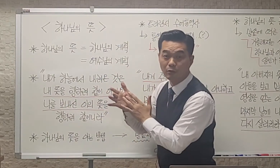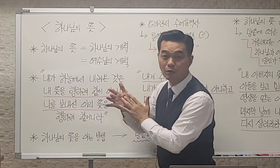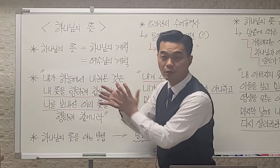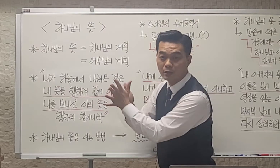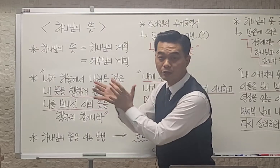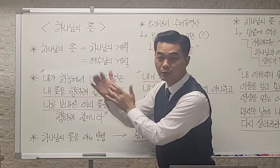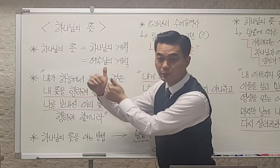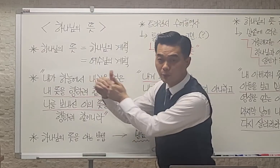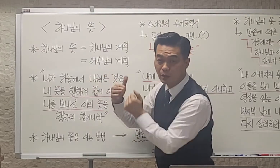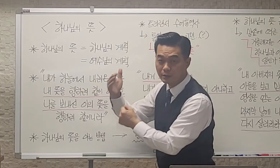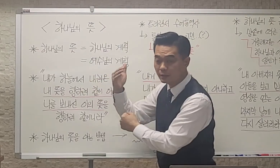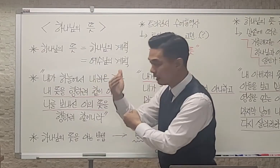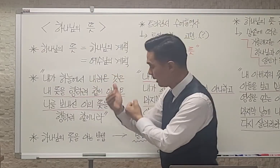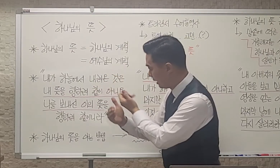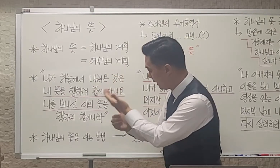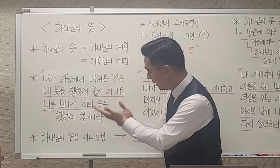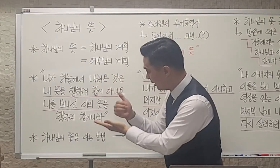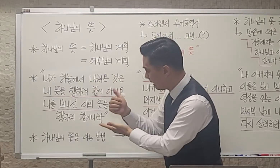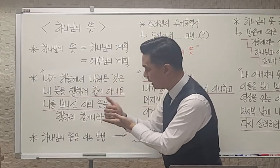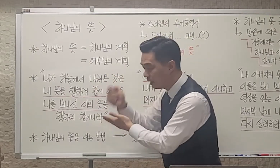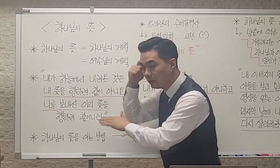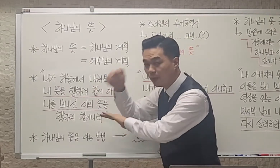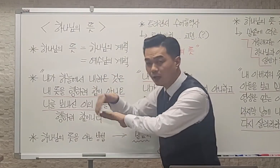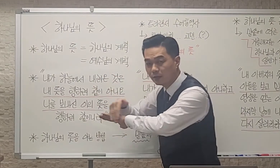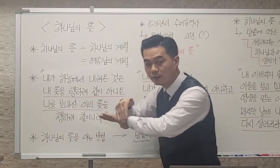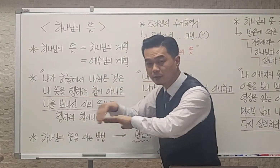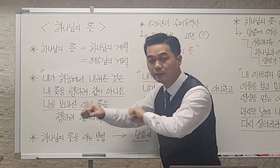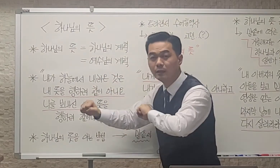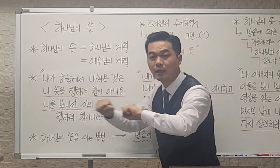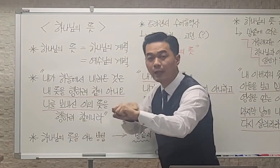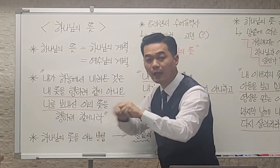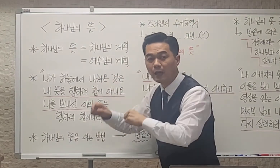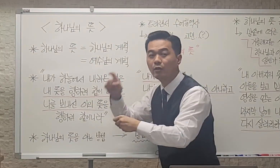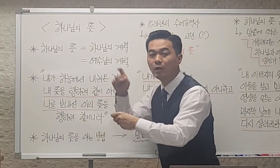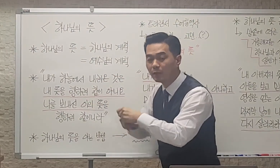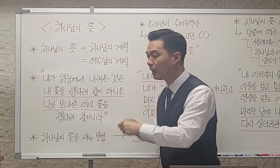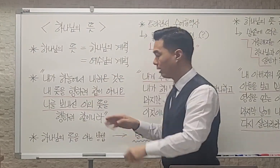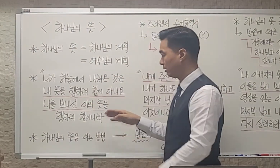예수님이고요. 예수님을 보내신 하나님의 뜻을 행하려 함이라.